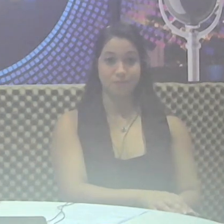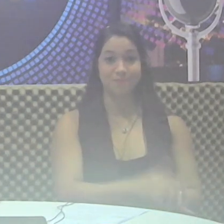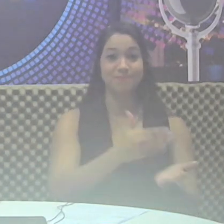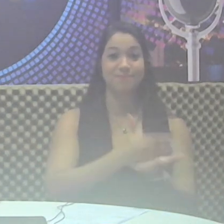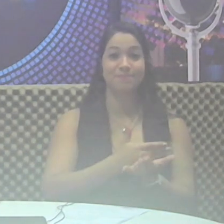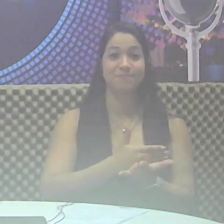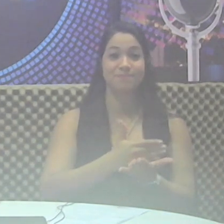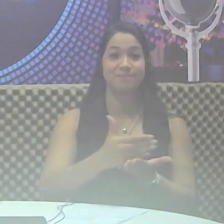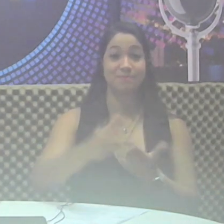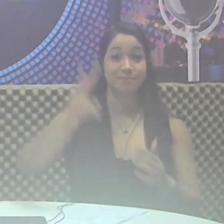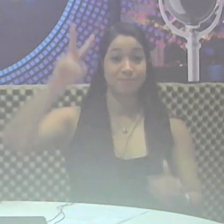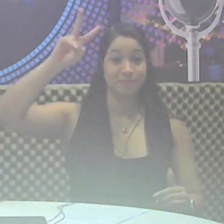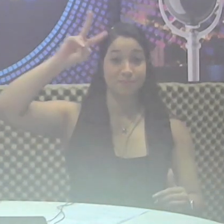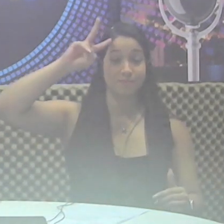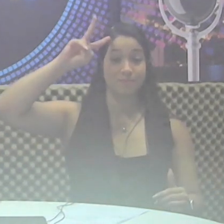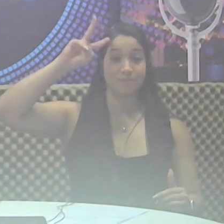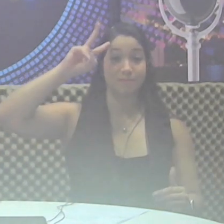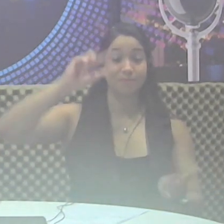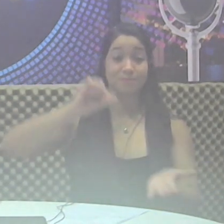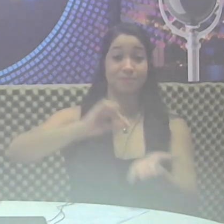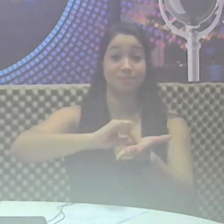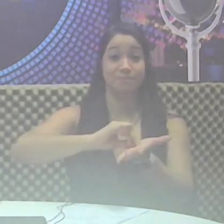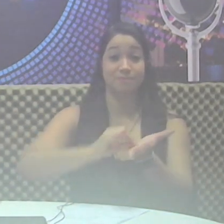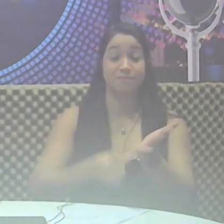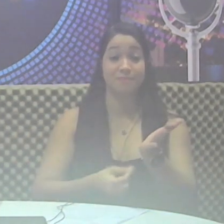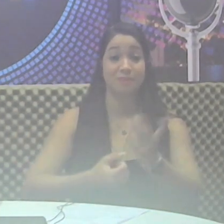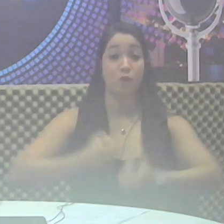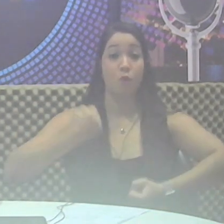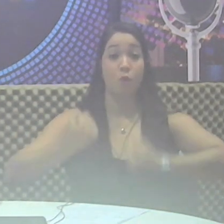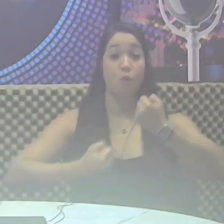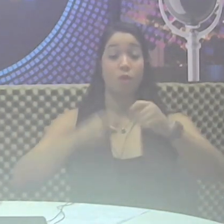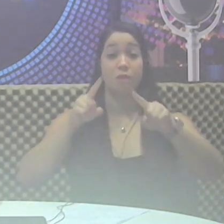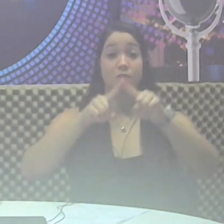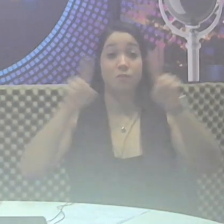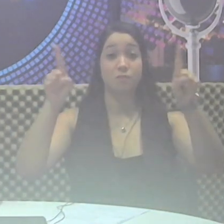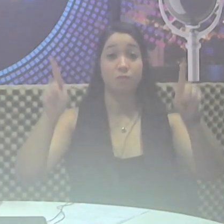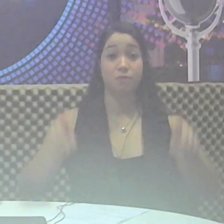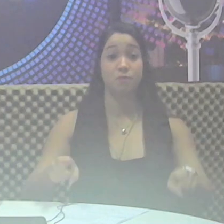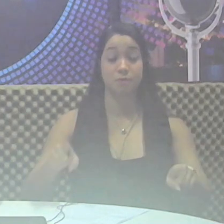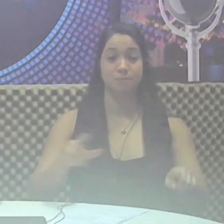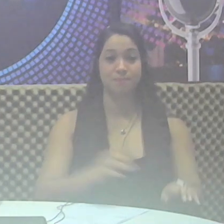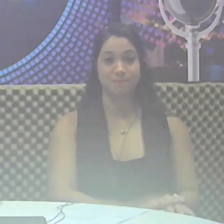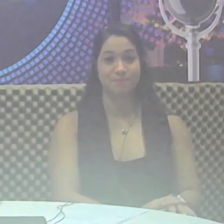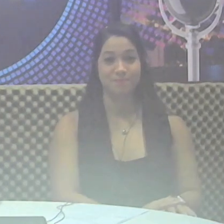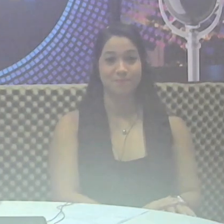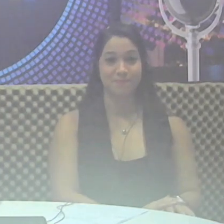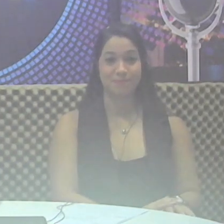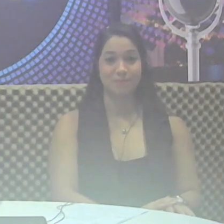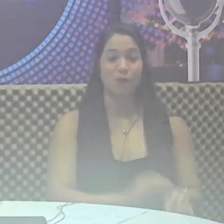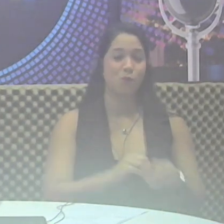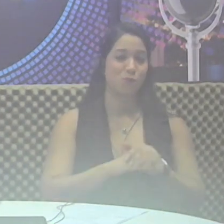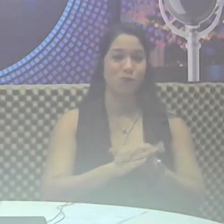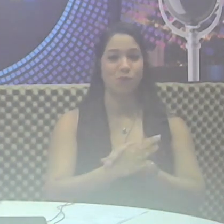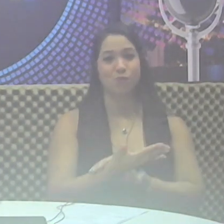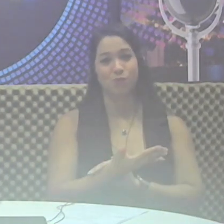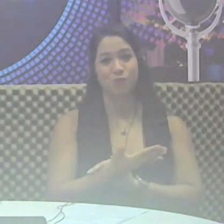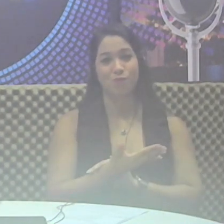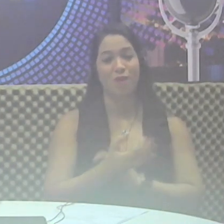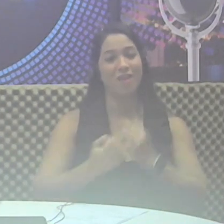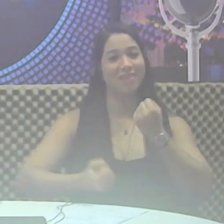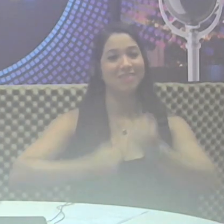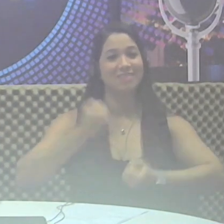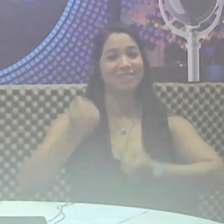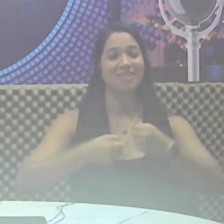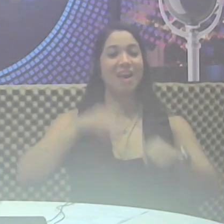Começam segunda-feira que vem as inscrições para a Corrida do Trabalhador. Como ocorre tradicionalmente, a Corrida